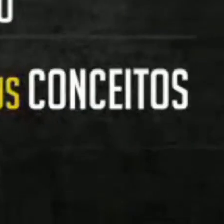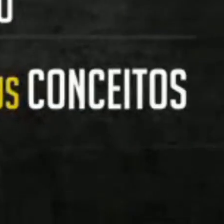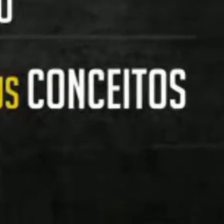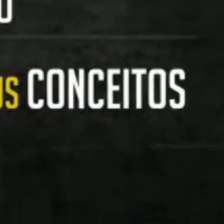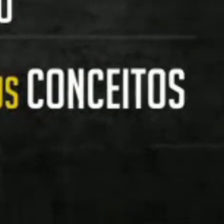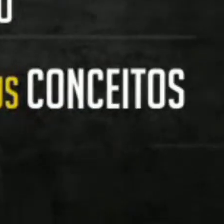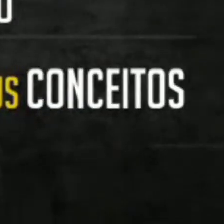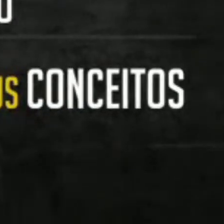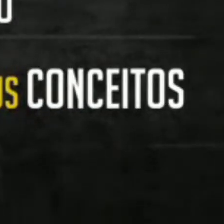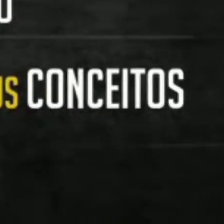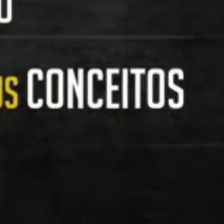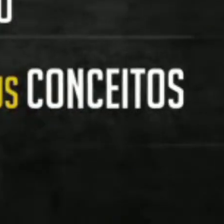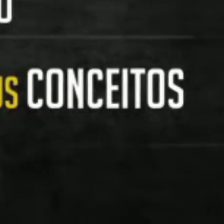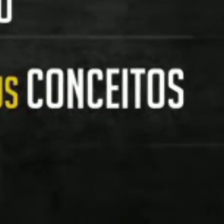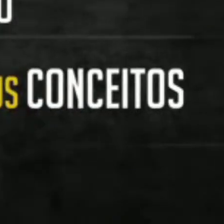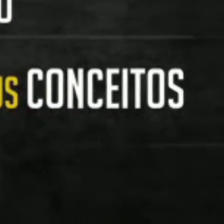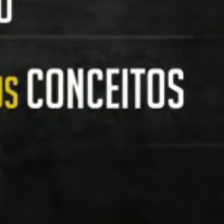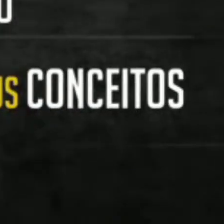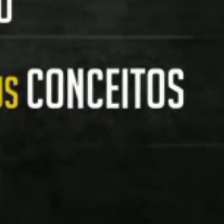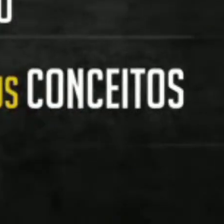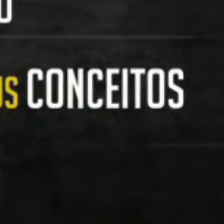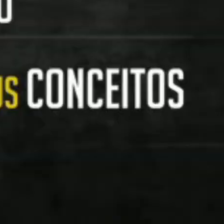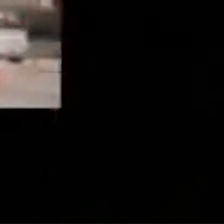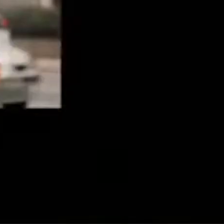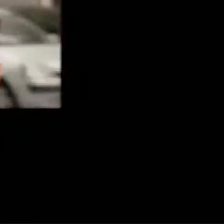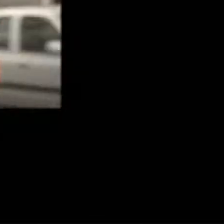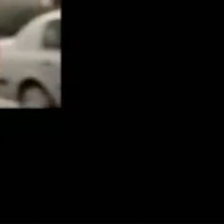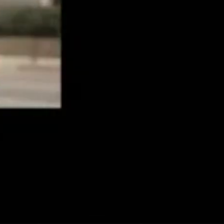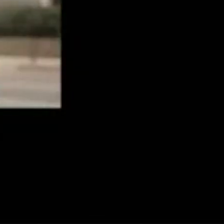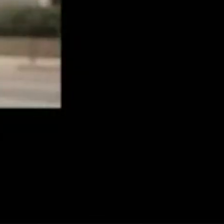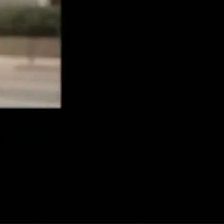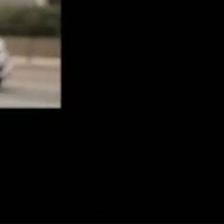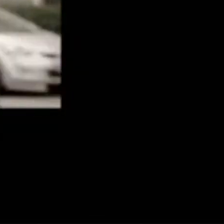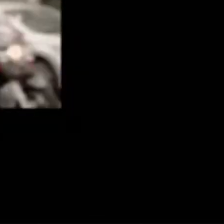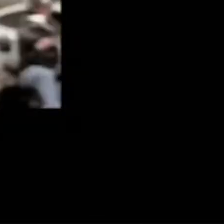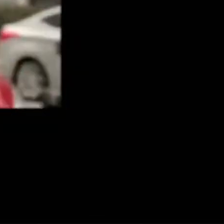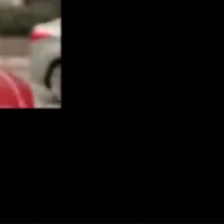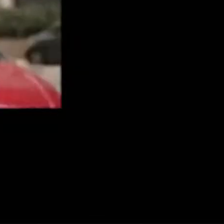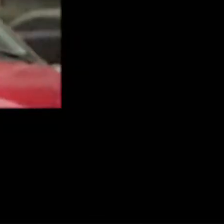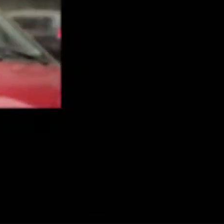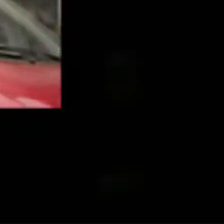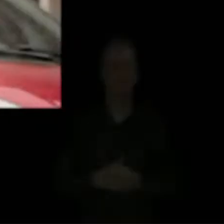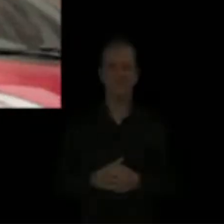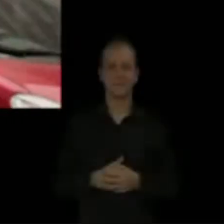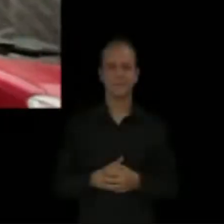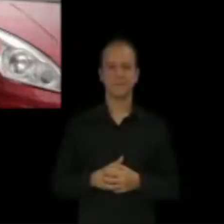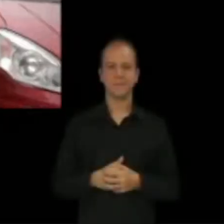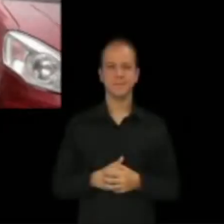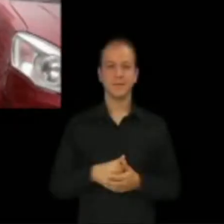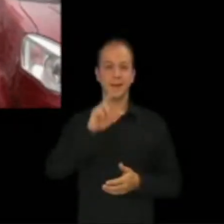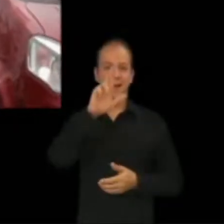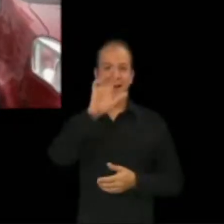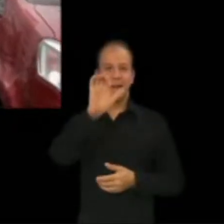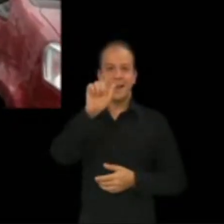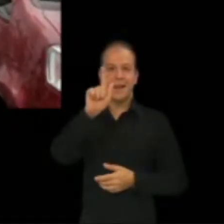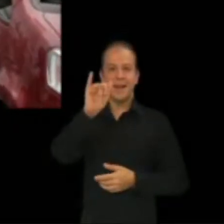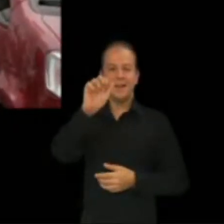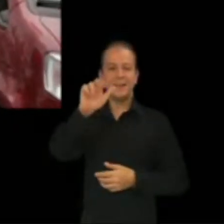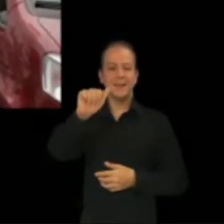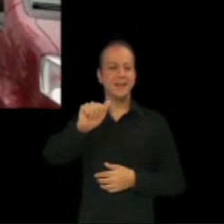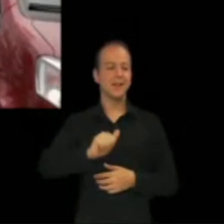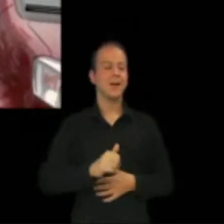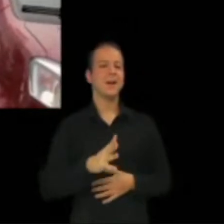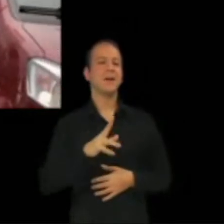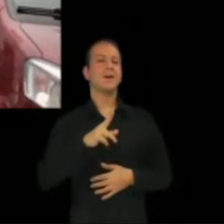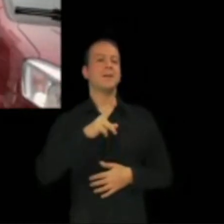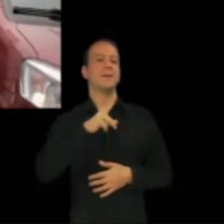Telescrito, dê uma ajudinha a si mesmo, reveja seus conceitos. A garota continua na calçada, um carro se aproxima. Regina!